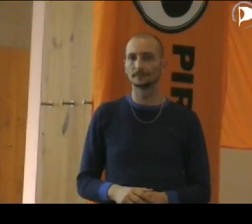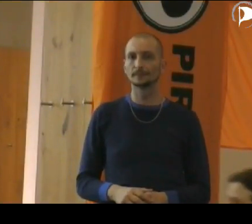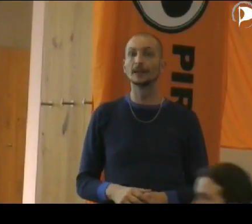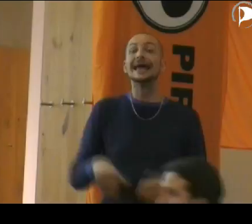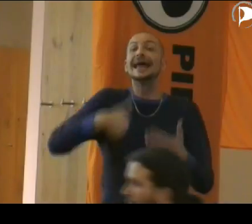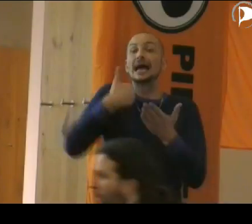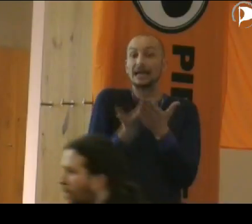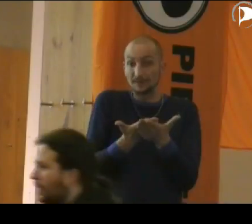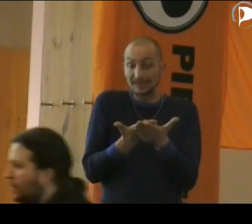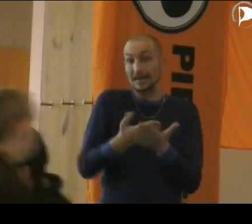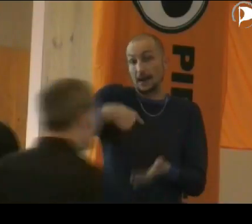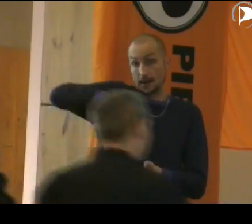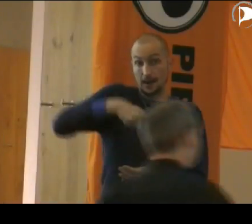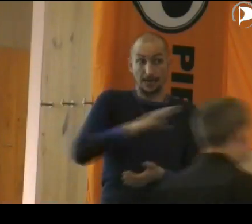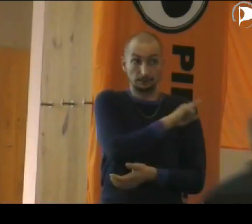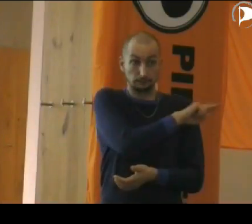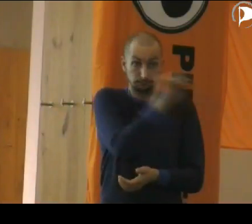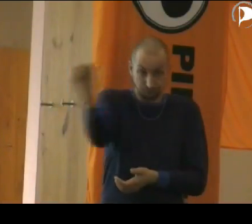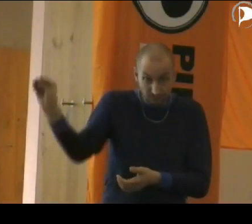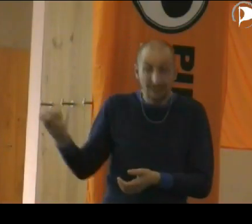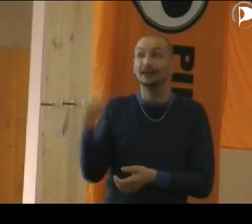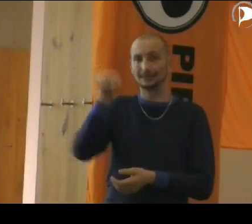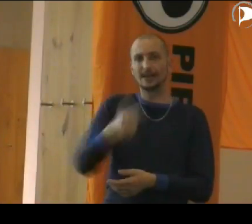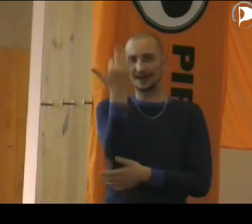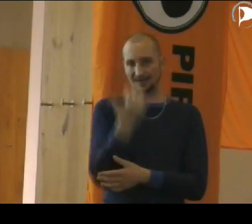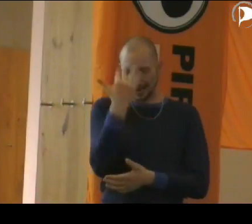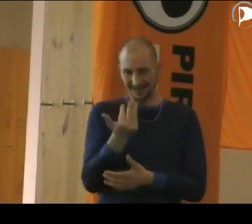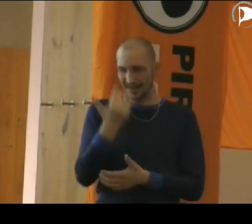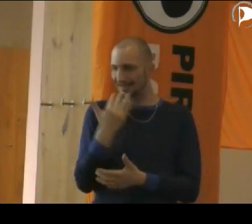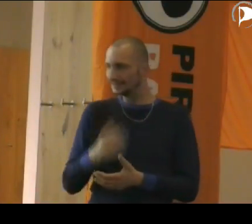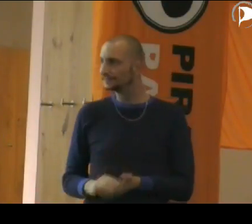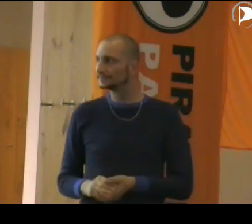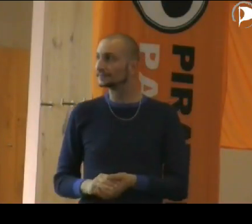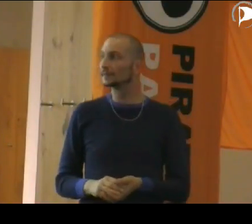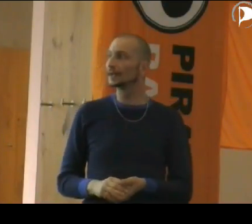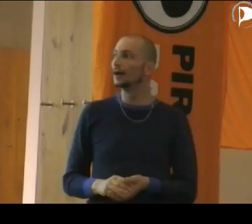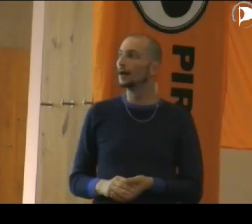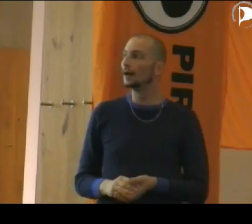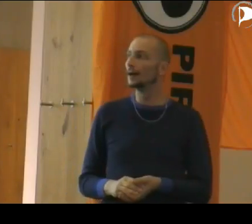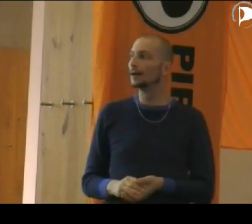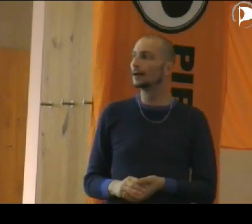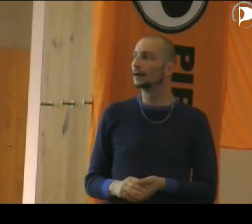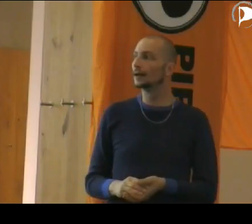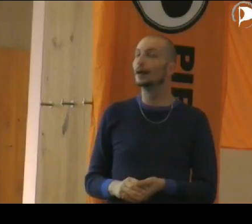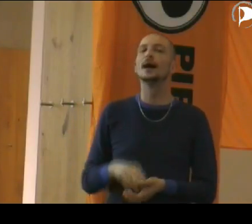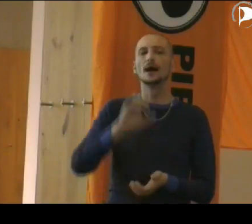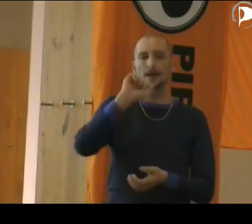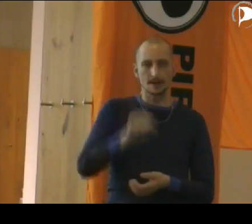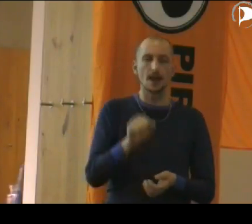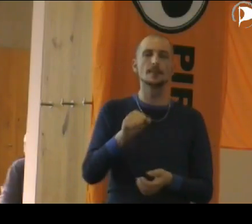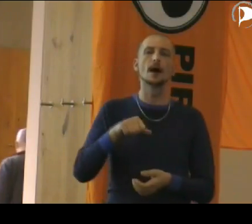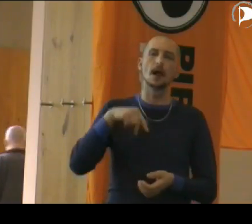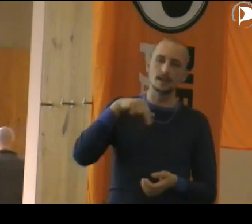das ergebnis sind auch gleich verkündet sie sitzt jetzt nur noch zu sagen ihr dürft euch ganz auch schon mal wieder nicht um platz begeben